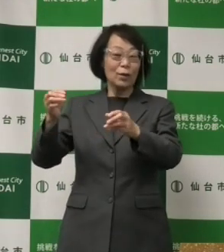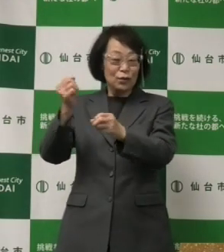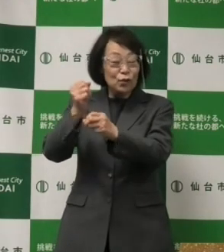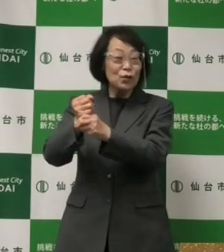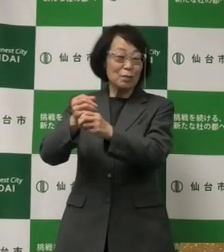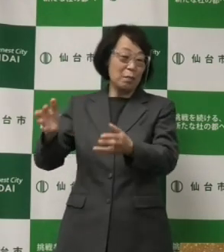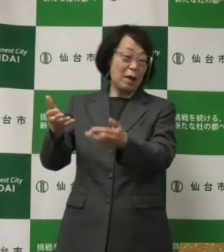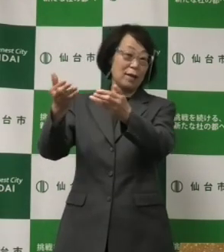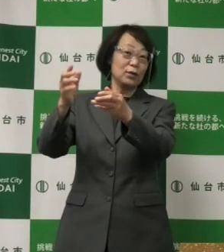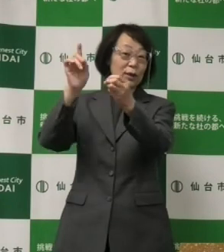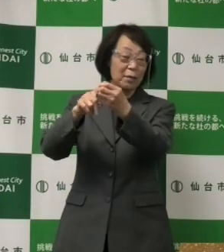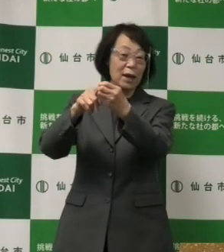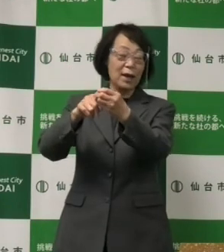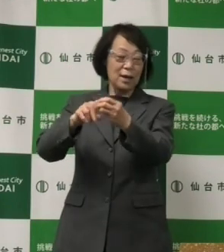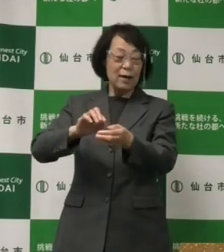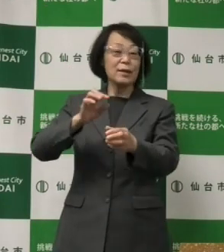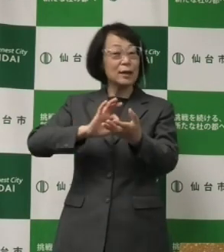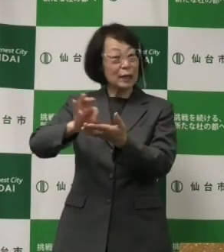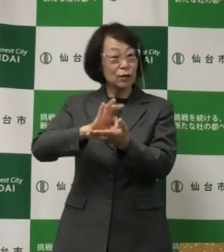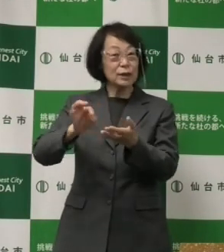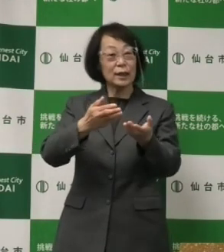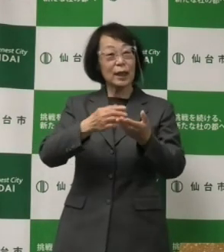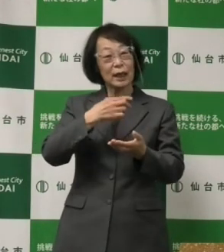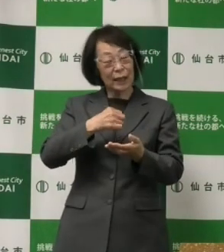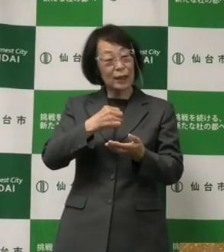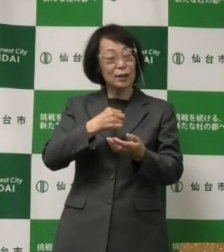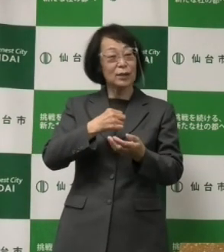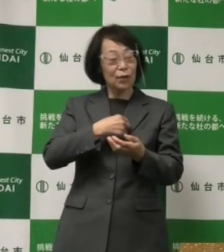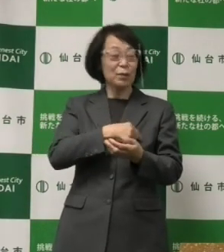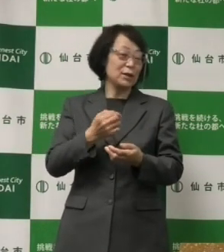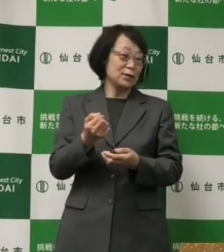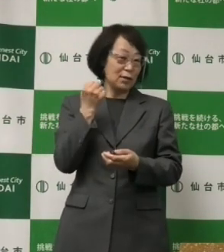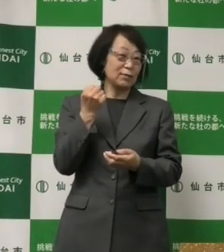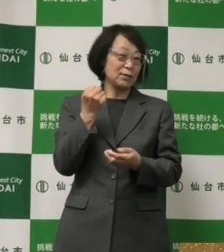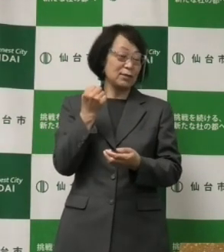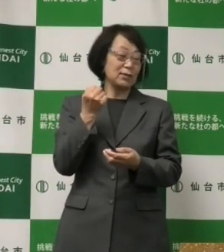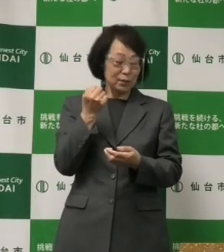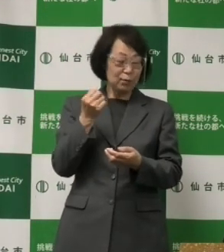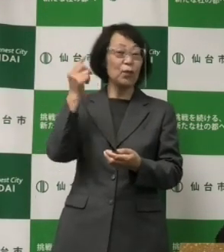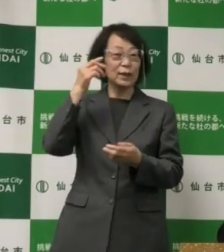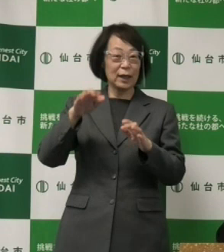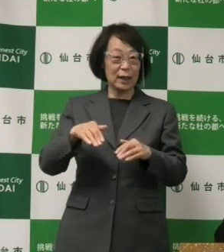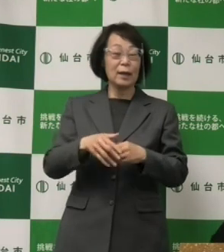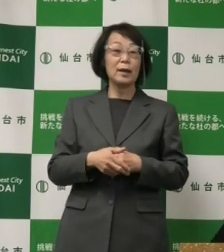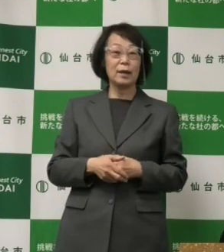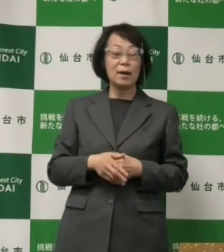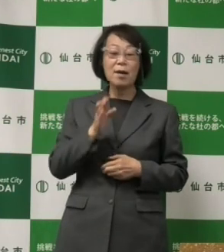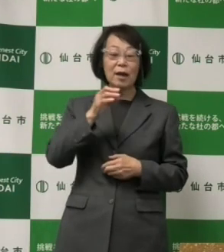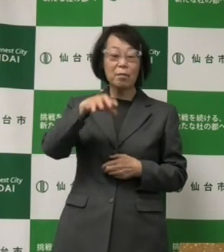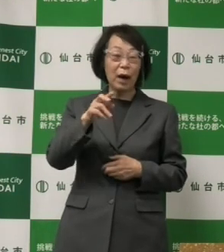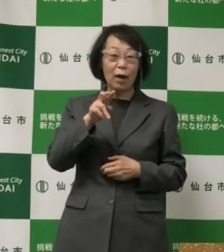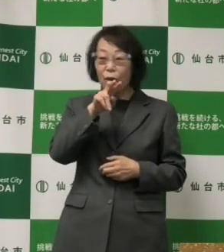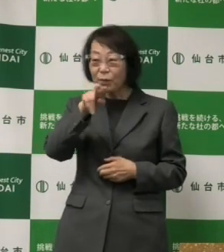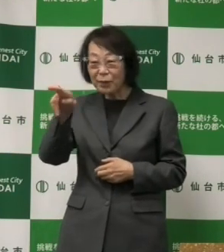ね、ぜひ活用いただきたいというような強い思いがさらに高まったところです。現場を拝見いたし